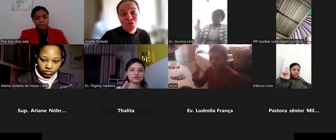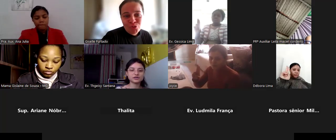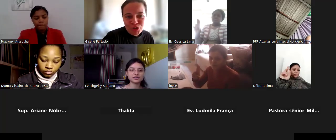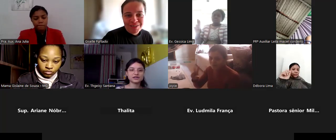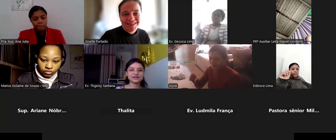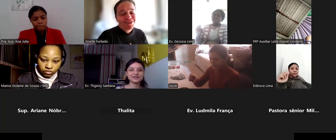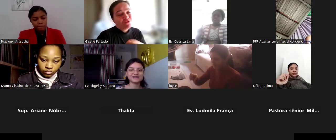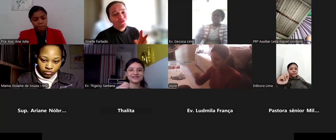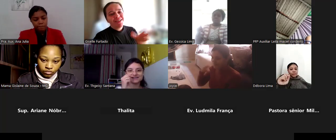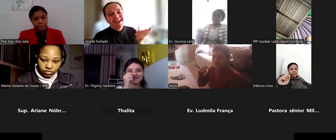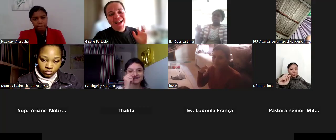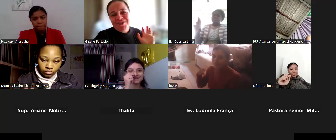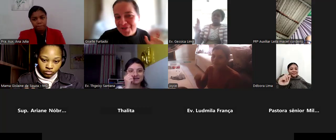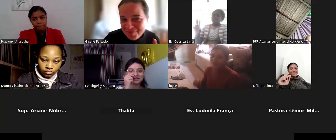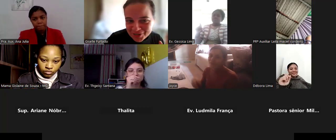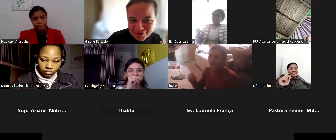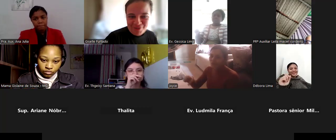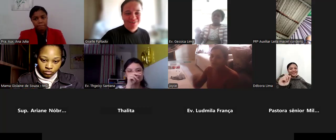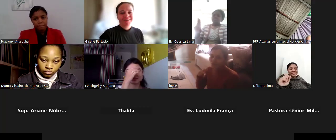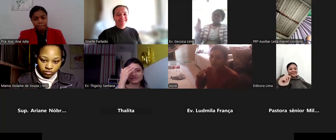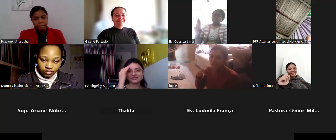com X, tá? Se for com CH já fica mais difícil.